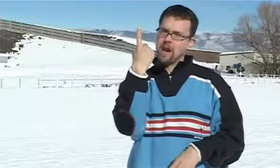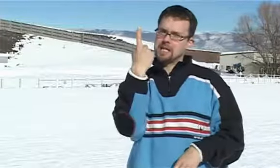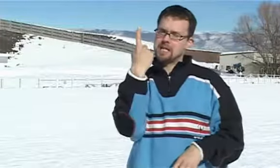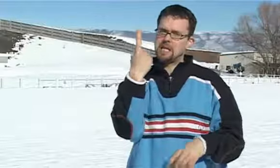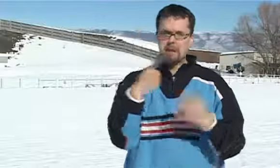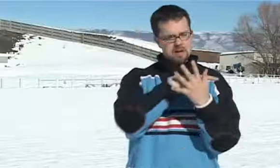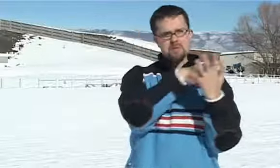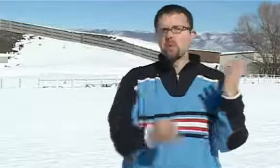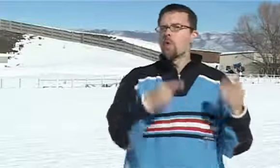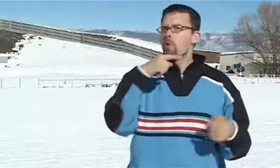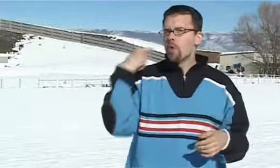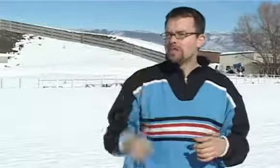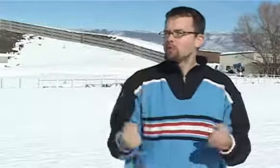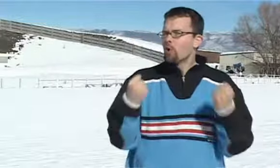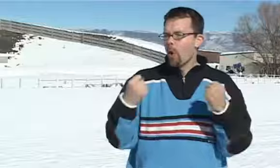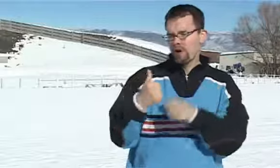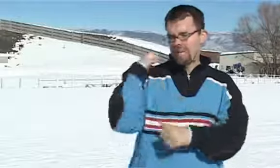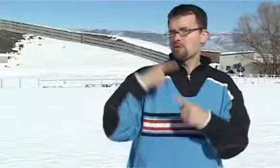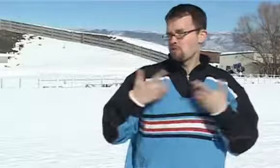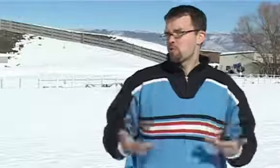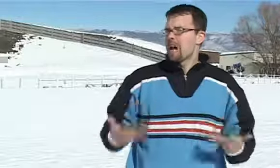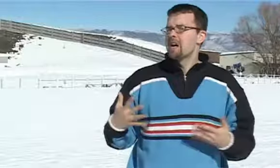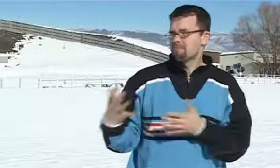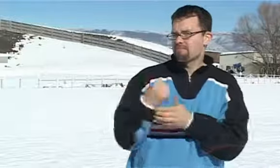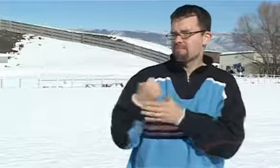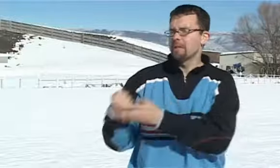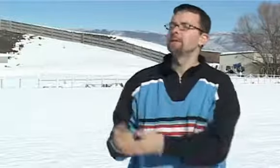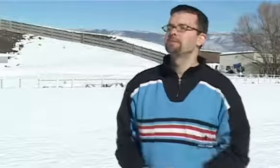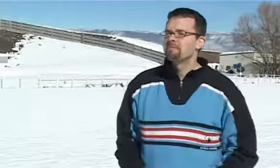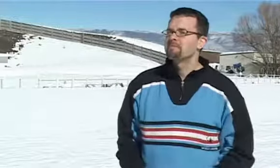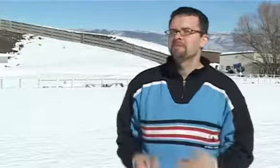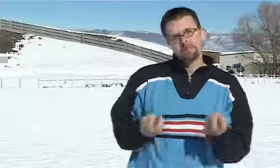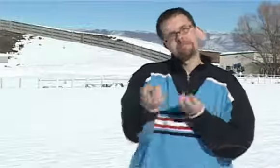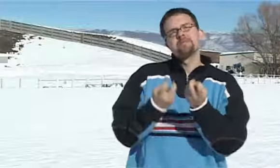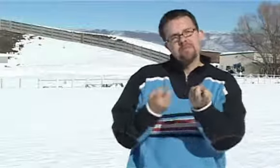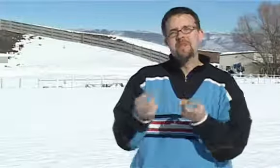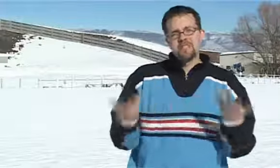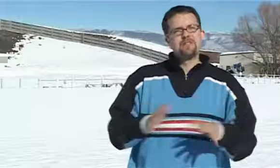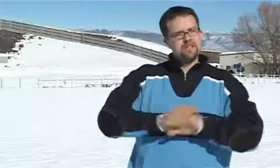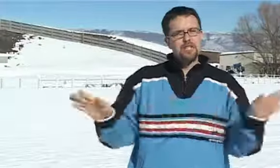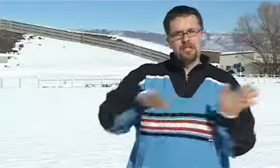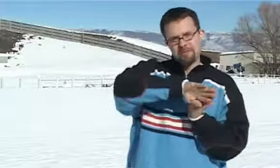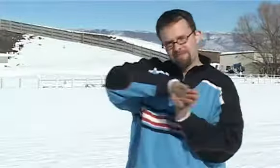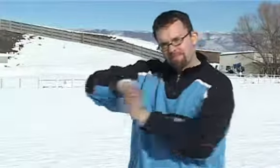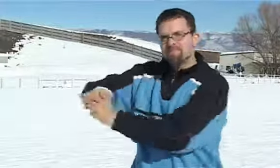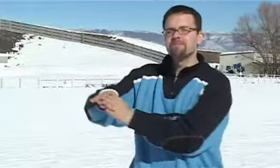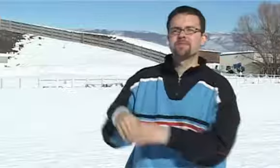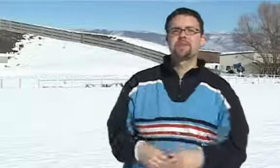geholt. Ukraine konnte doch noch eine streitig machen. Die Russen sind also sehr, sehr stark. Das war's nun also vom